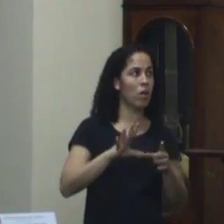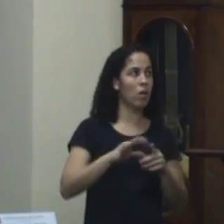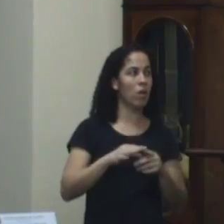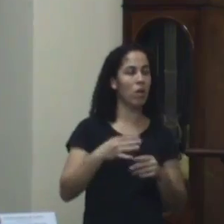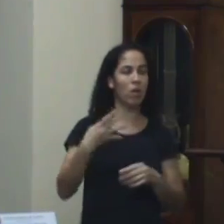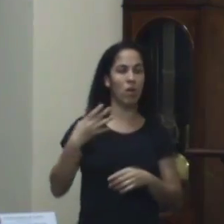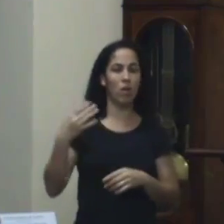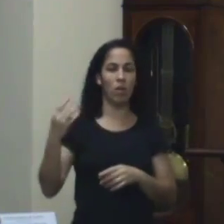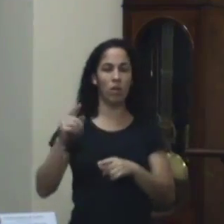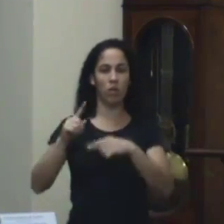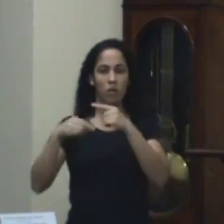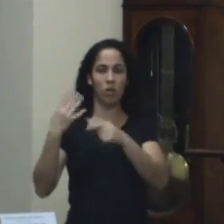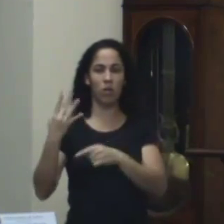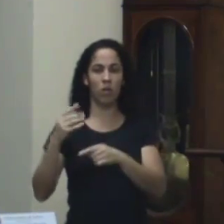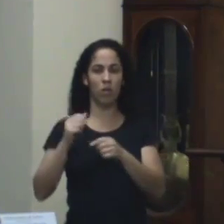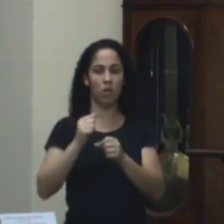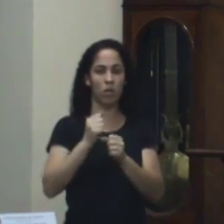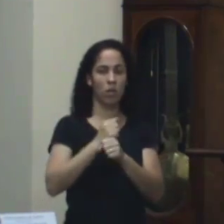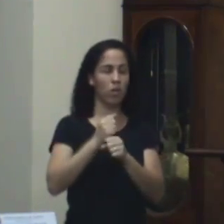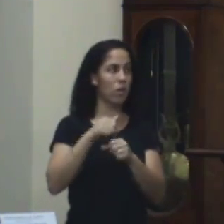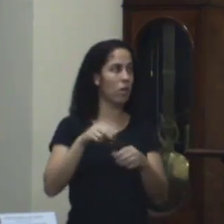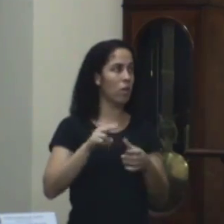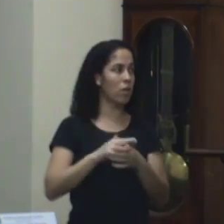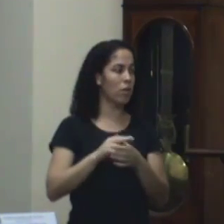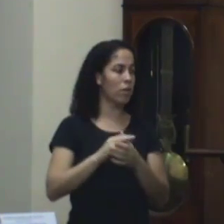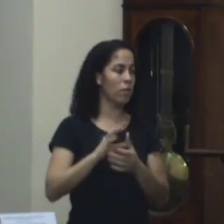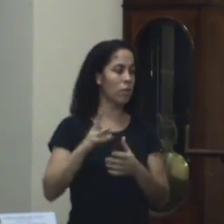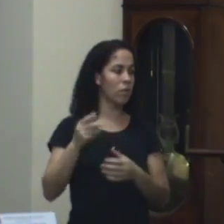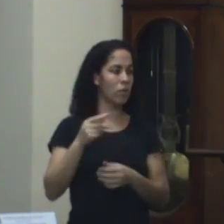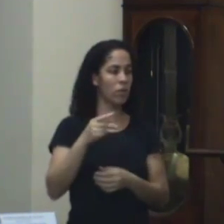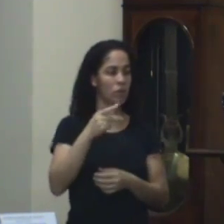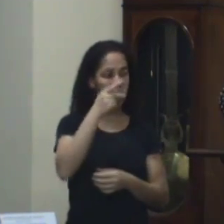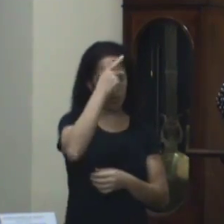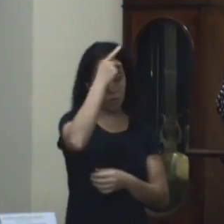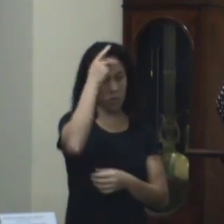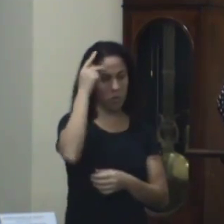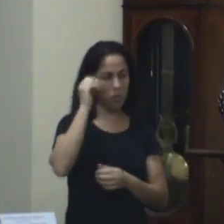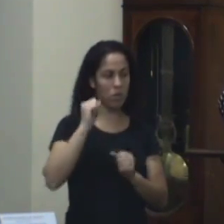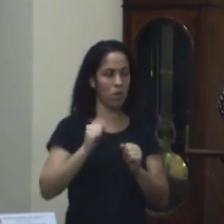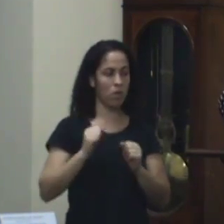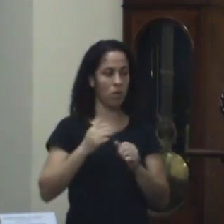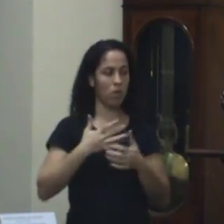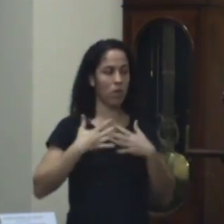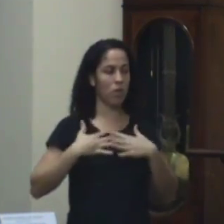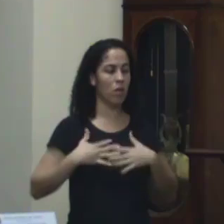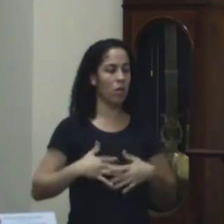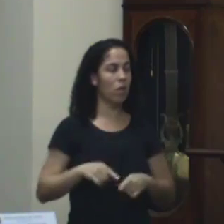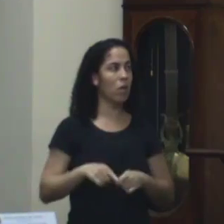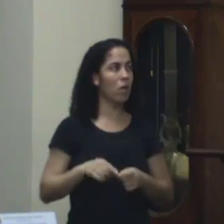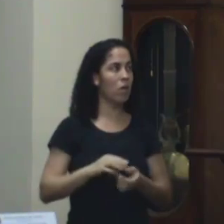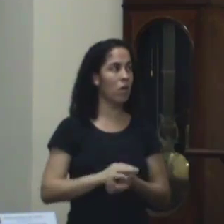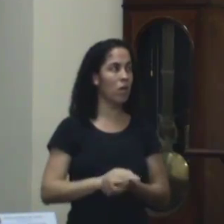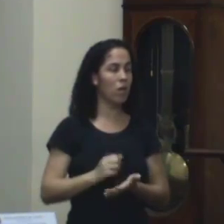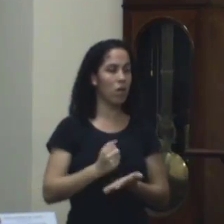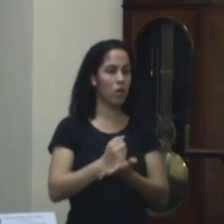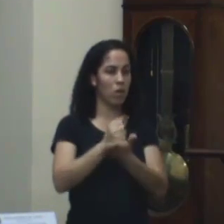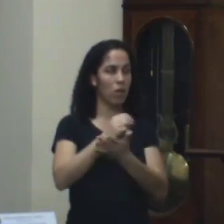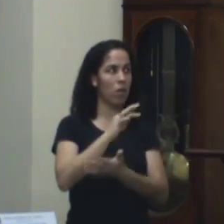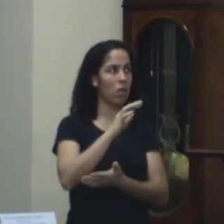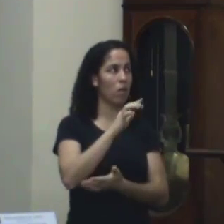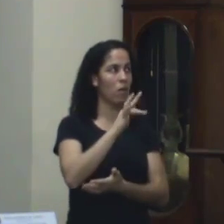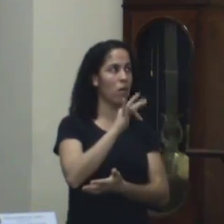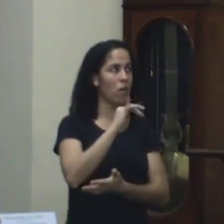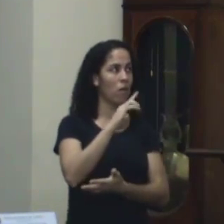de 4 em 4 anos no nosso município. Então, todos vocês podem ficar tranquilos, eu só apoio ficha